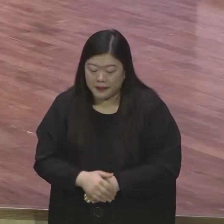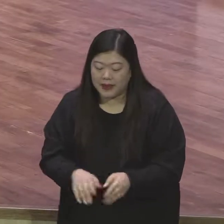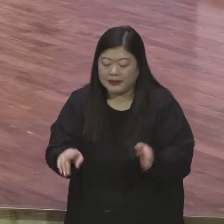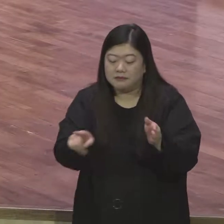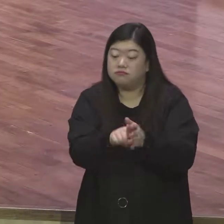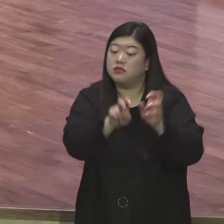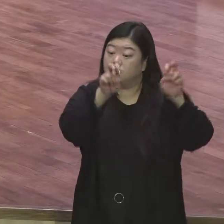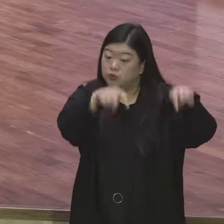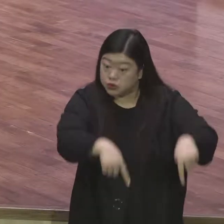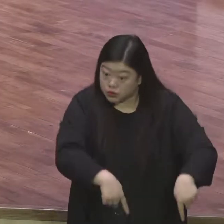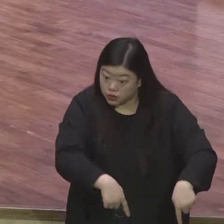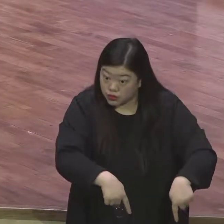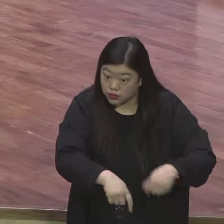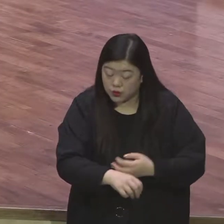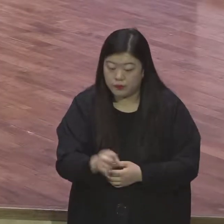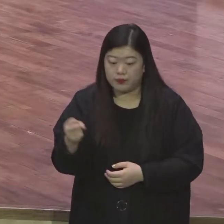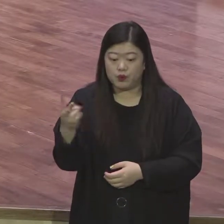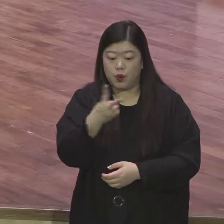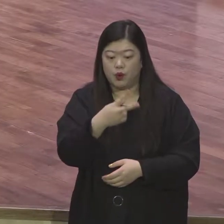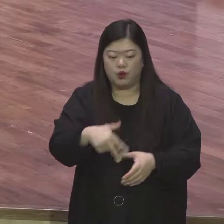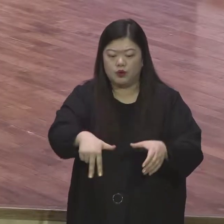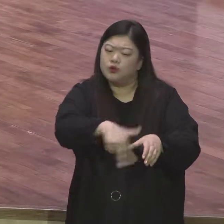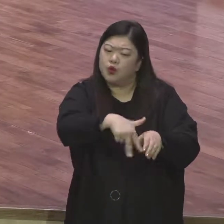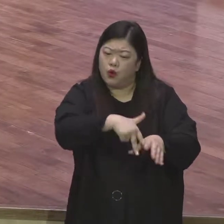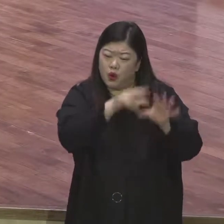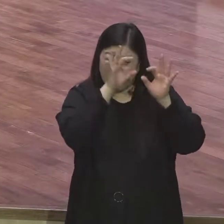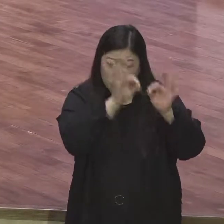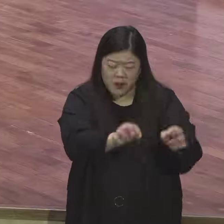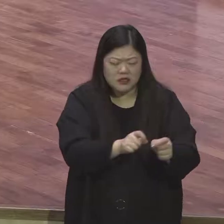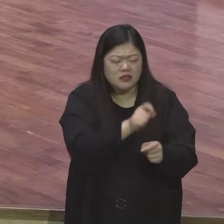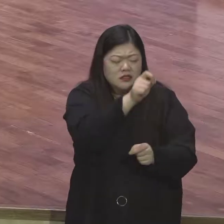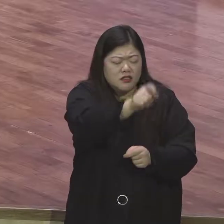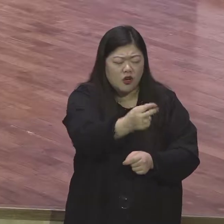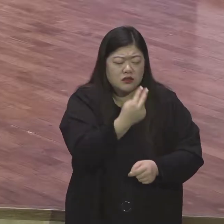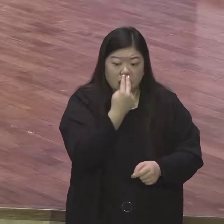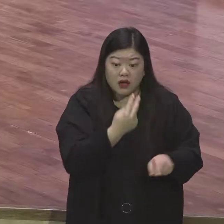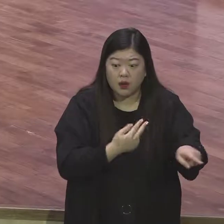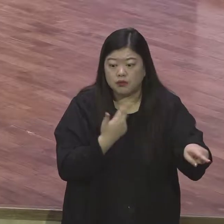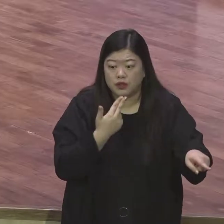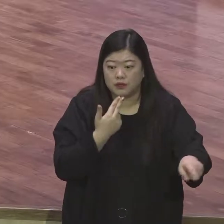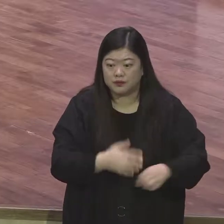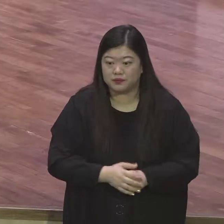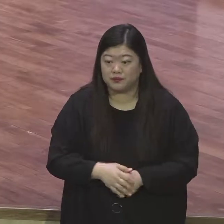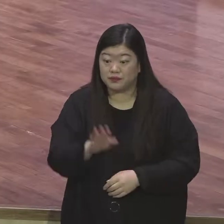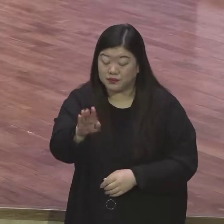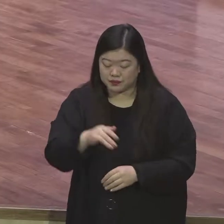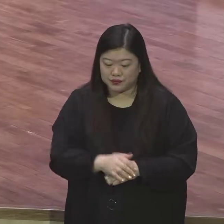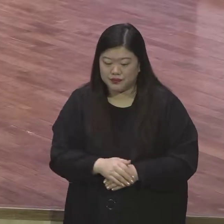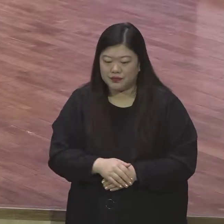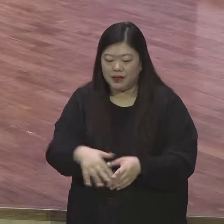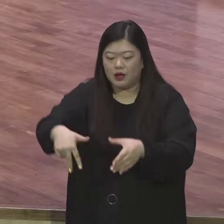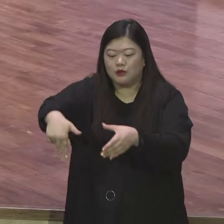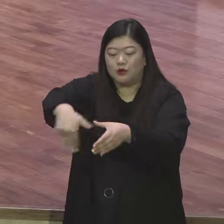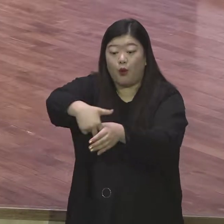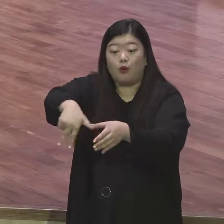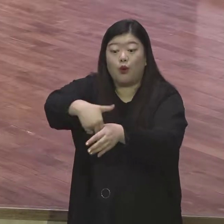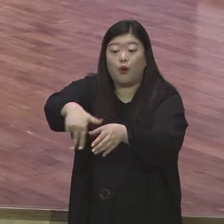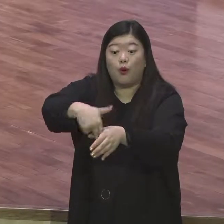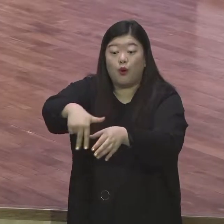없어요. 기독교는 종교 아니에요. 기독교는 종교가 아니라고요. 생명 살리는 복음이